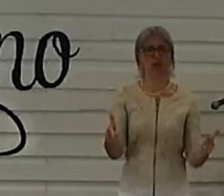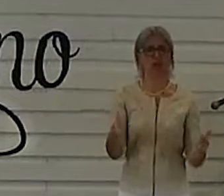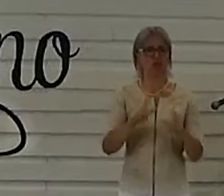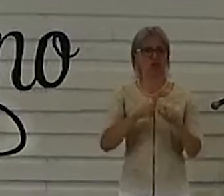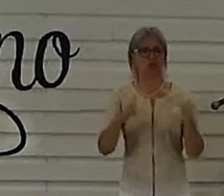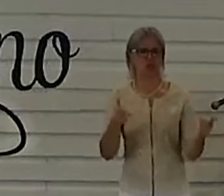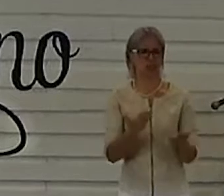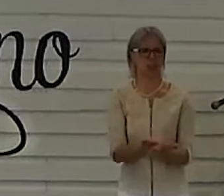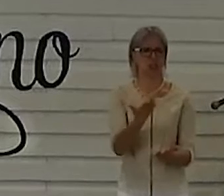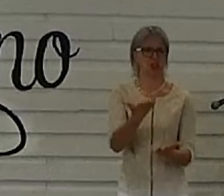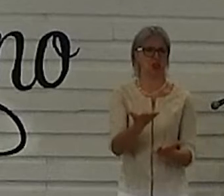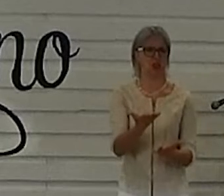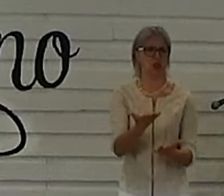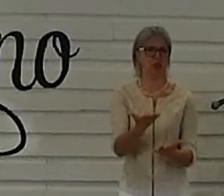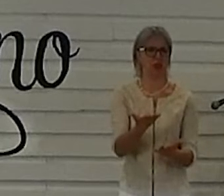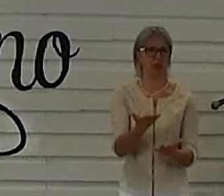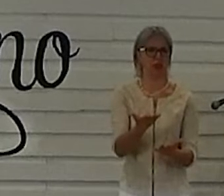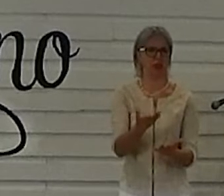i ruoli.